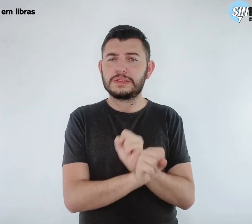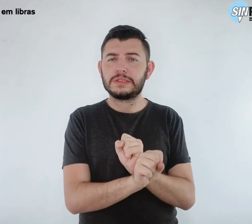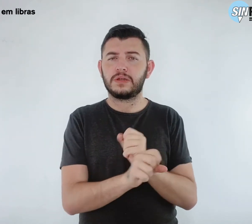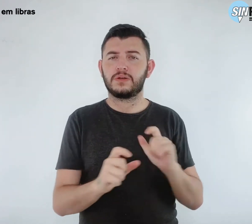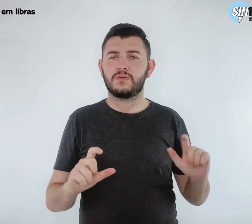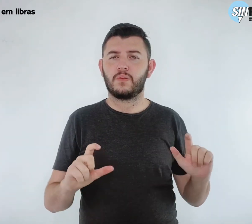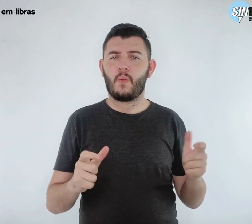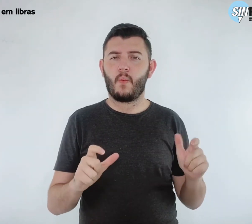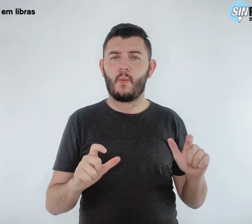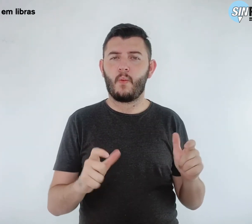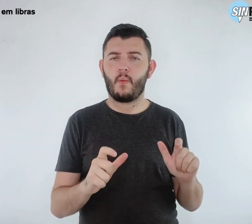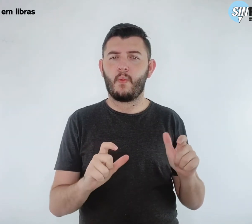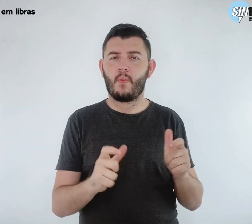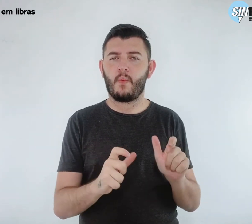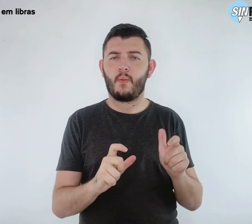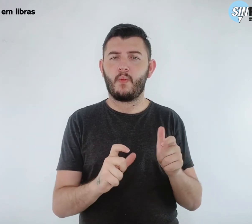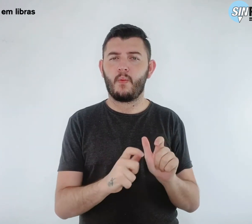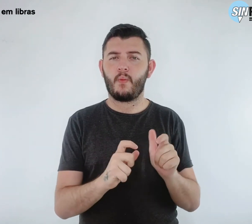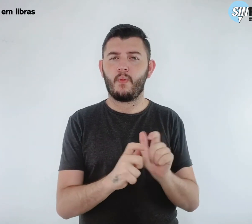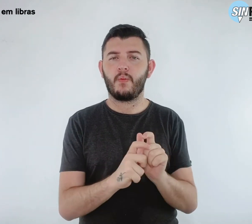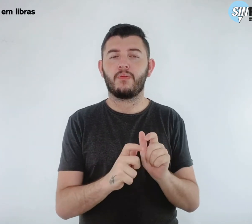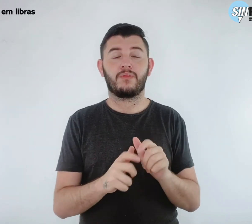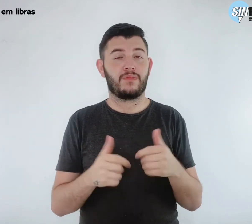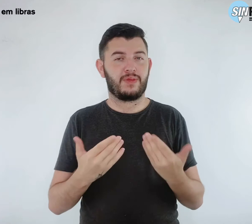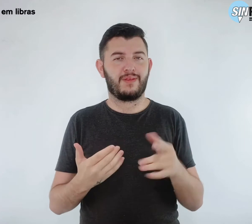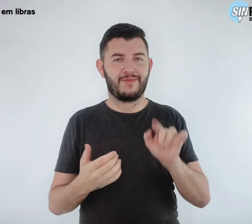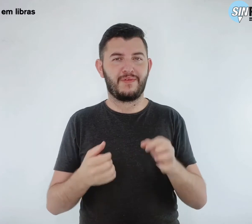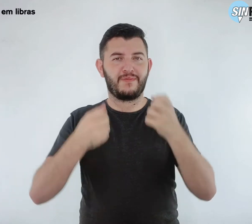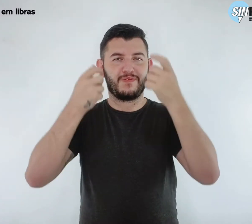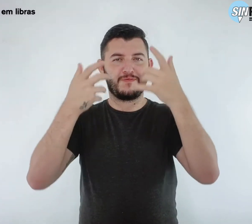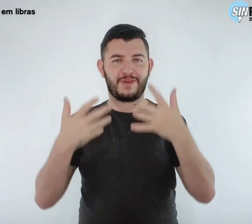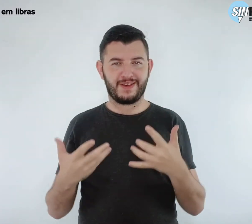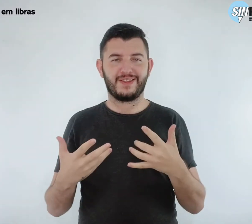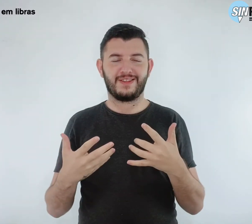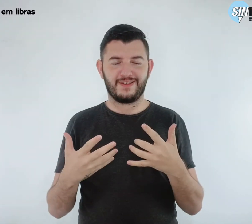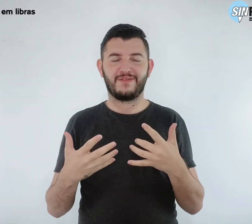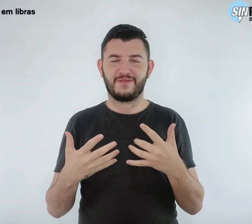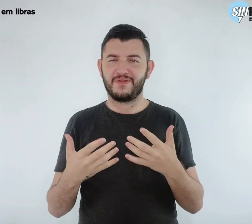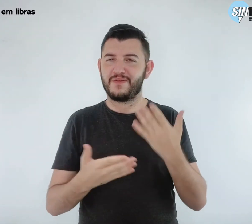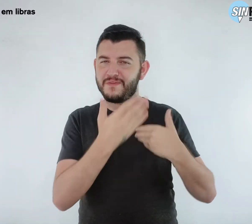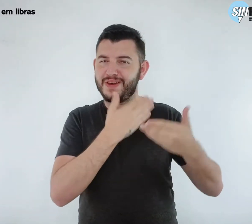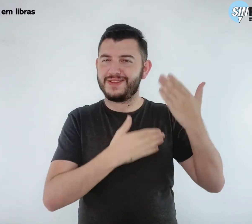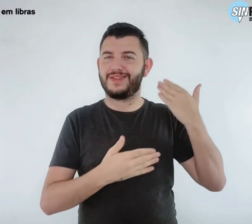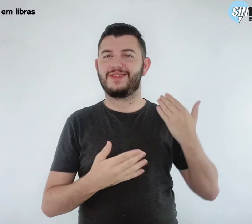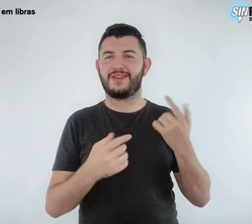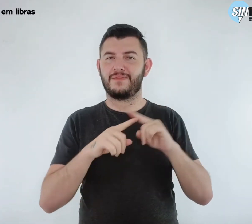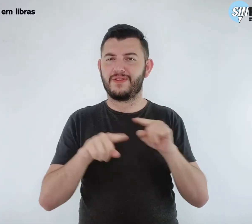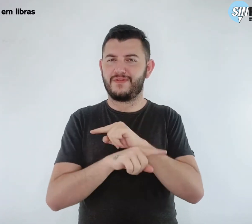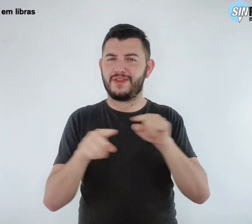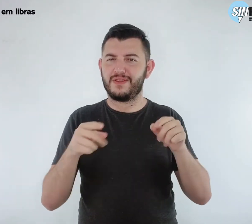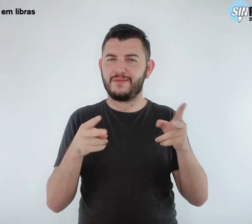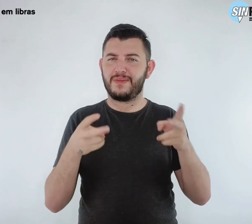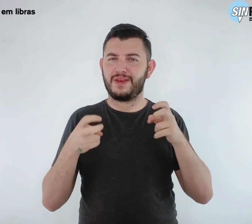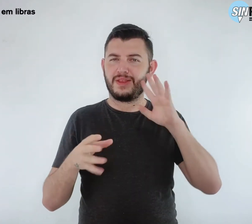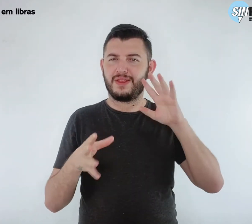do contingente de elemento servil. Expressões da época. Perceba, por mais